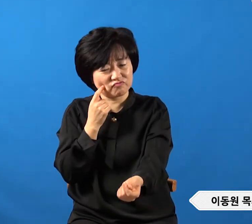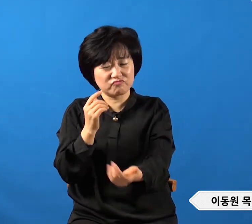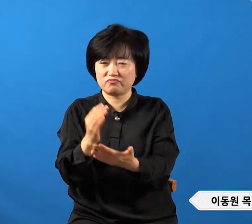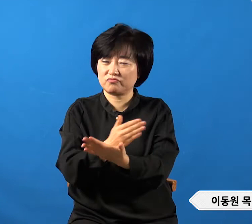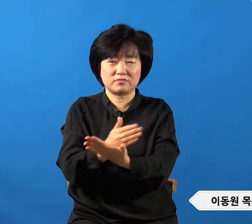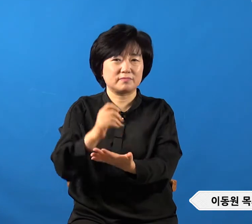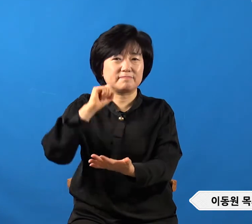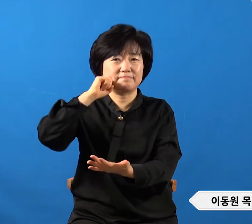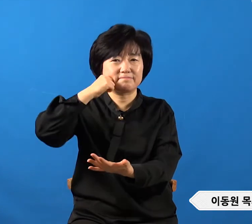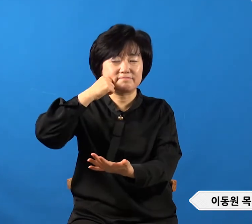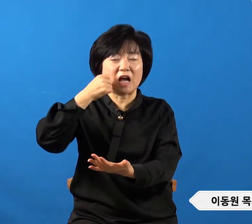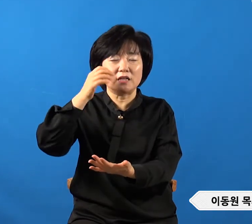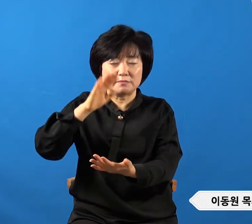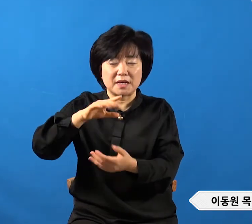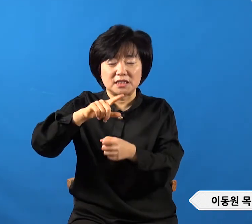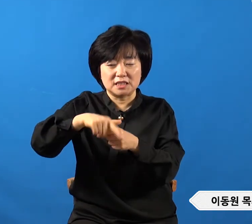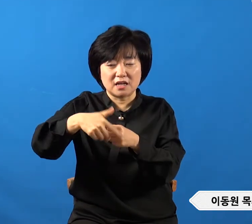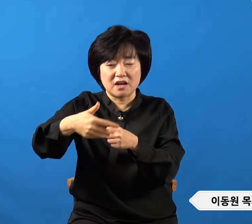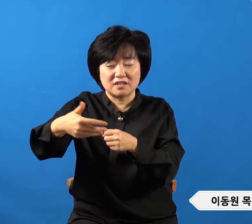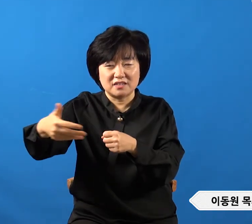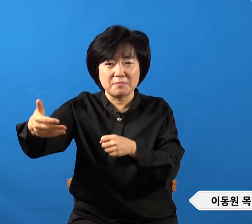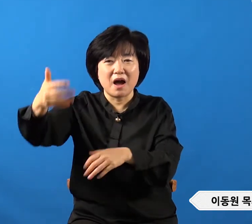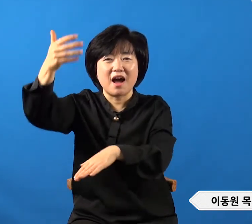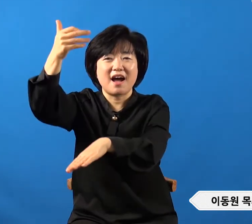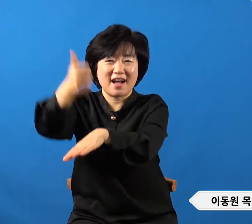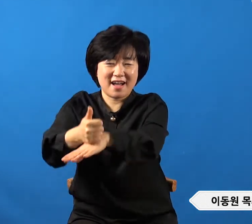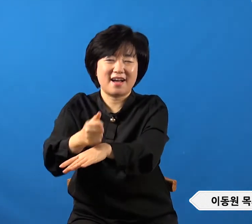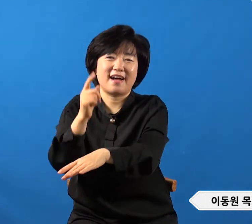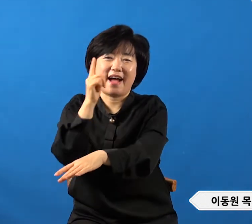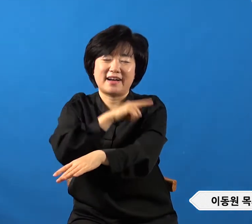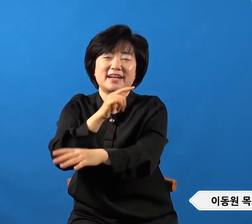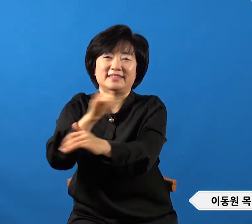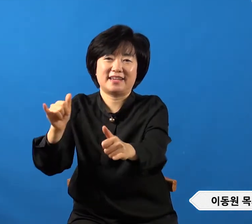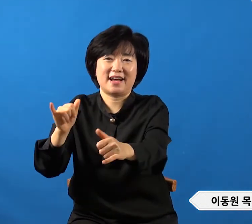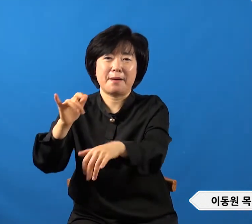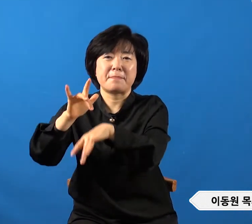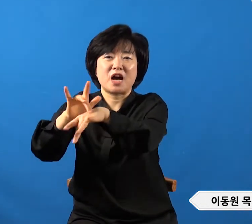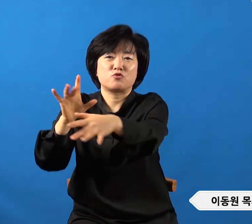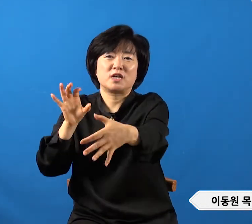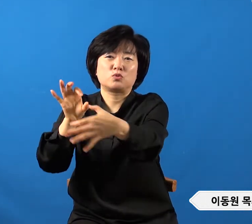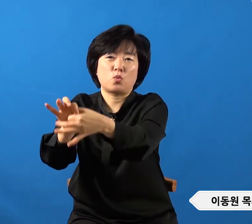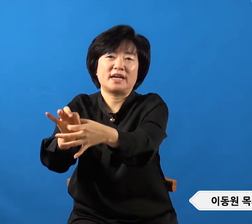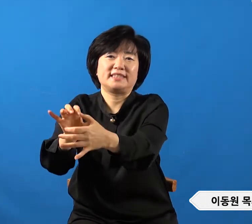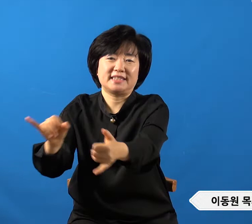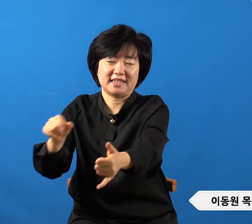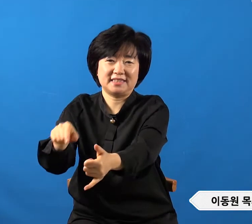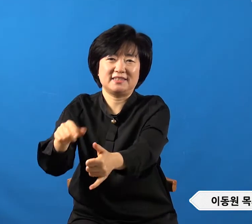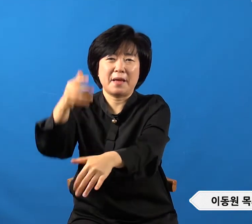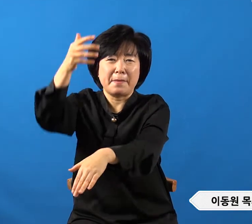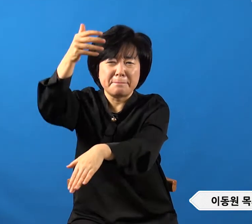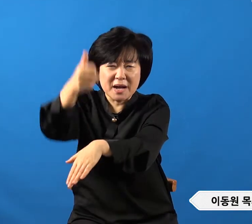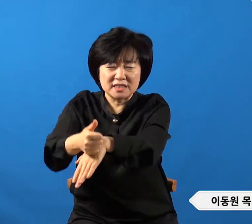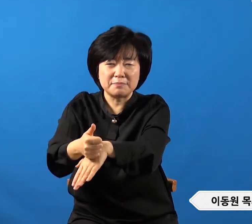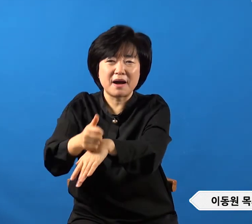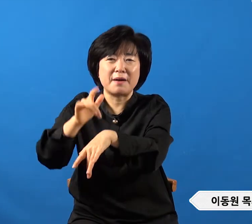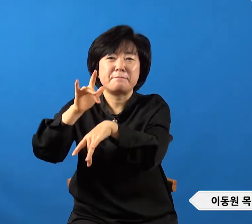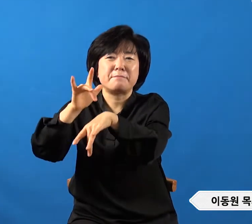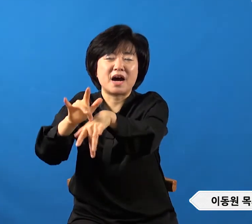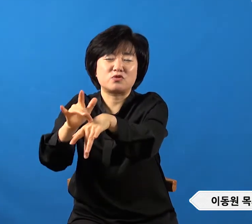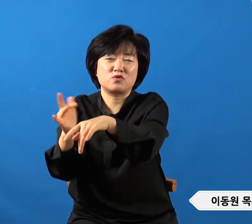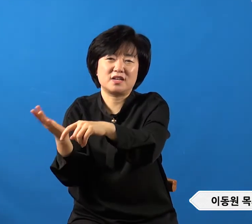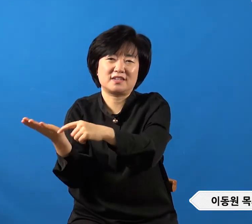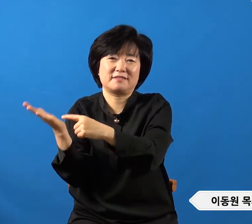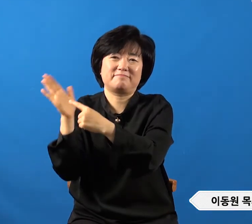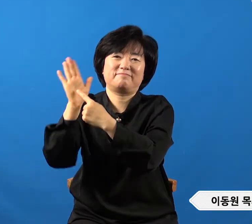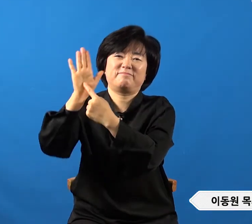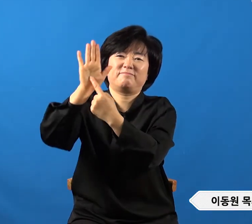하지만 자, 악한 자, 즉 마귀에게 속한 사람들은 마침내 그 마귀에게